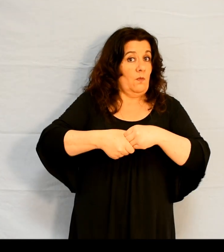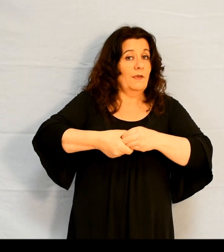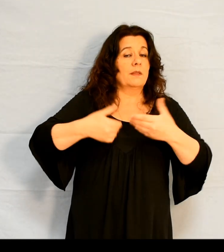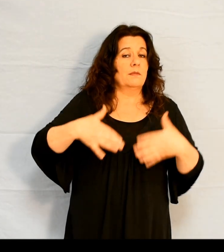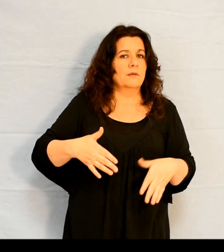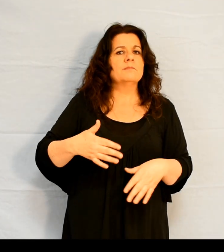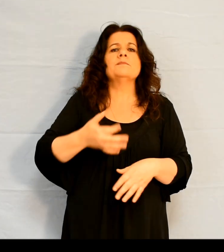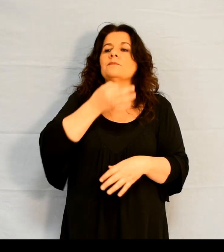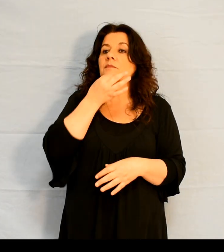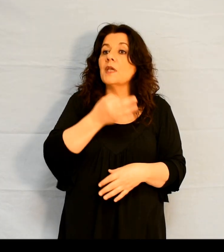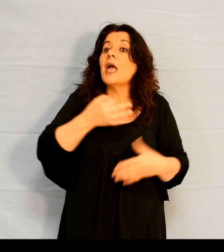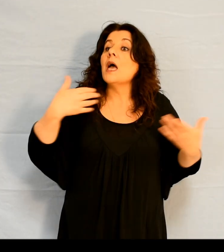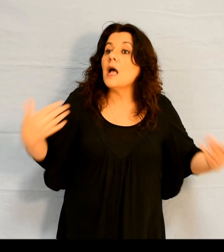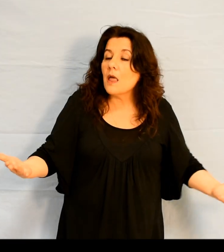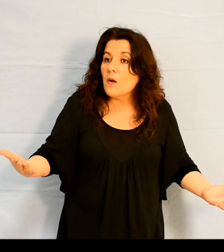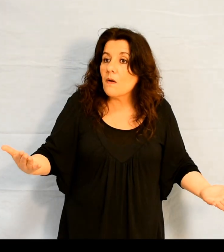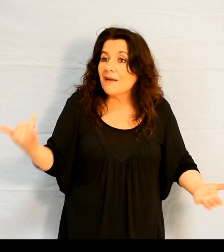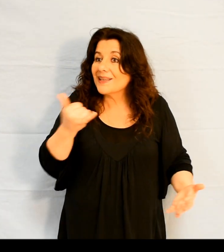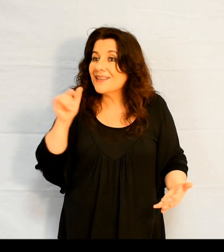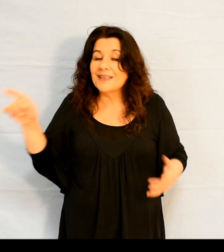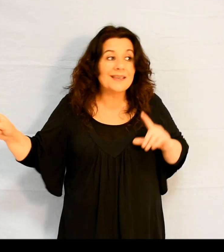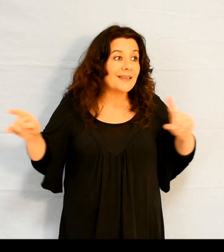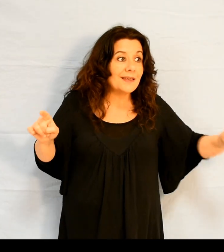Ils répondirent, « Barabbas. »